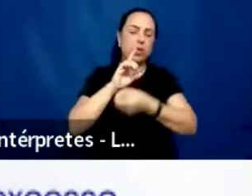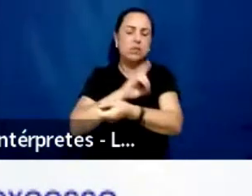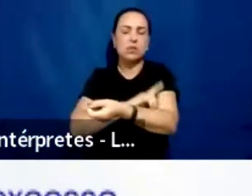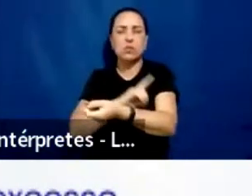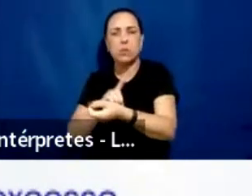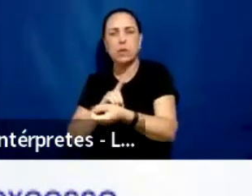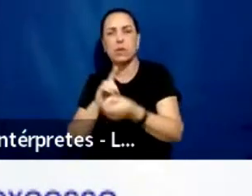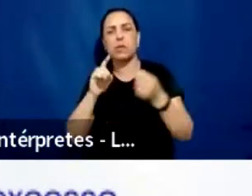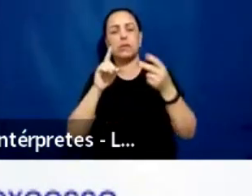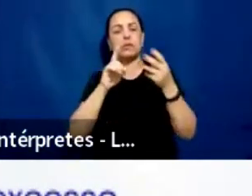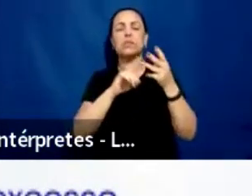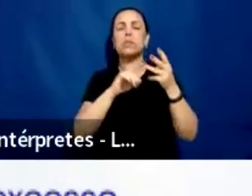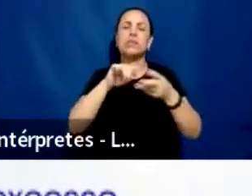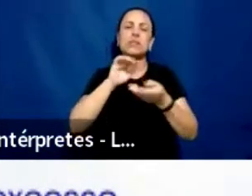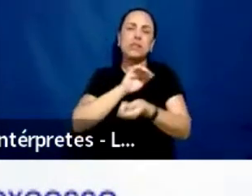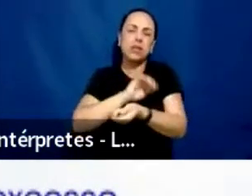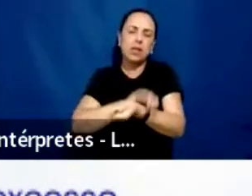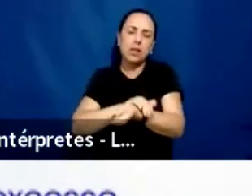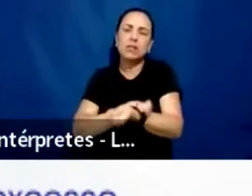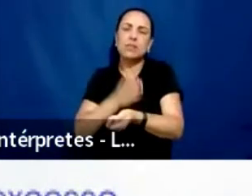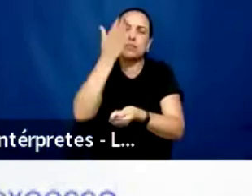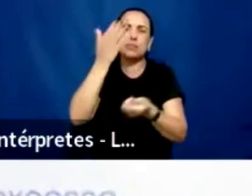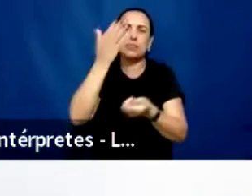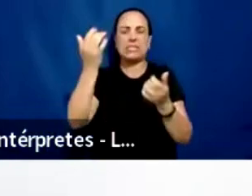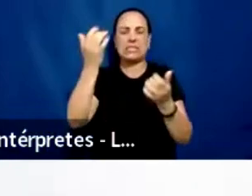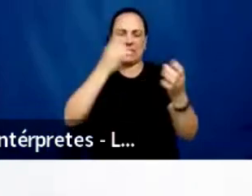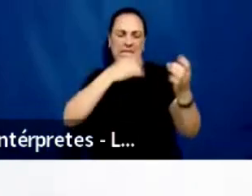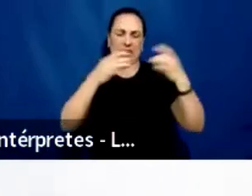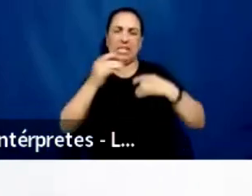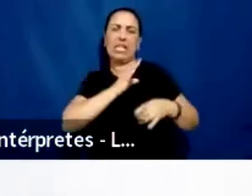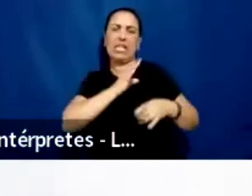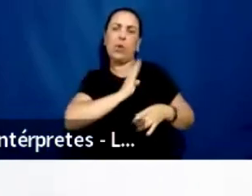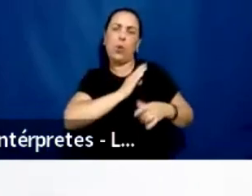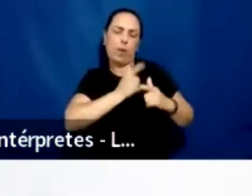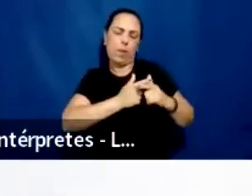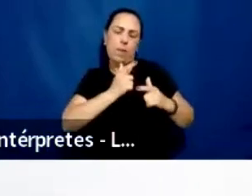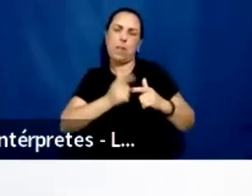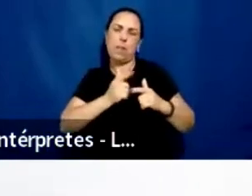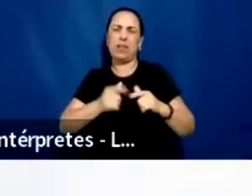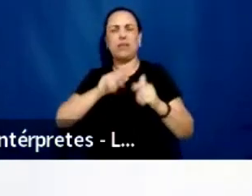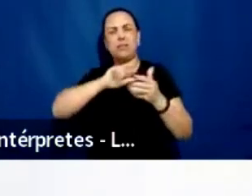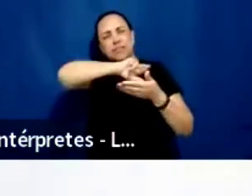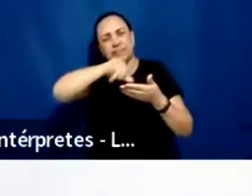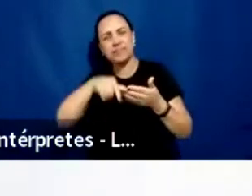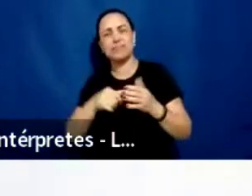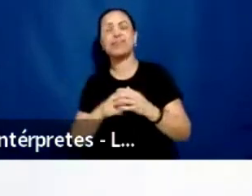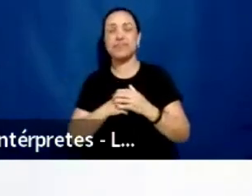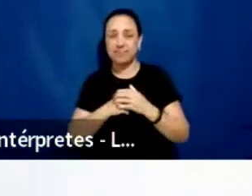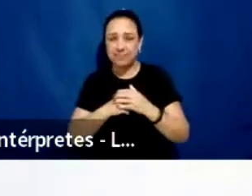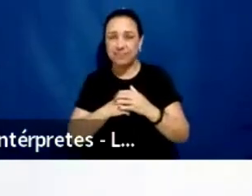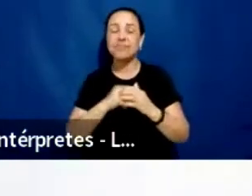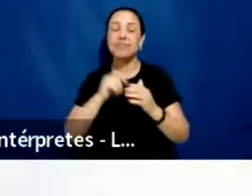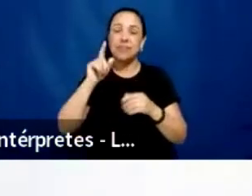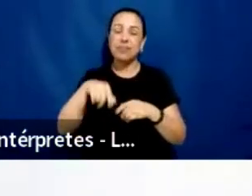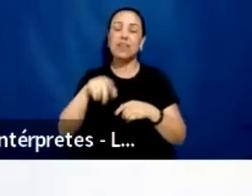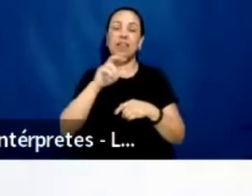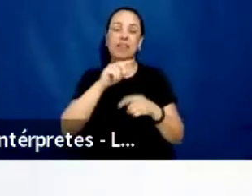colesterol e assim por diante. Olha mais o efeito do radical livre, o efeito negativo